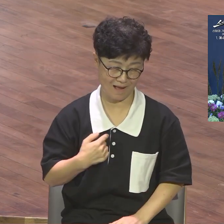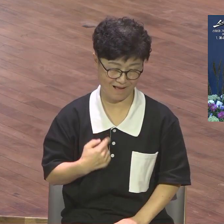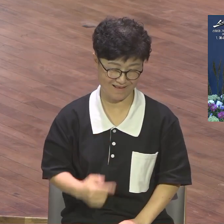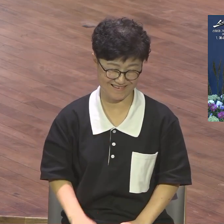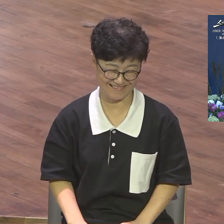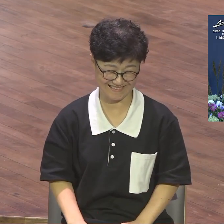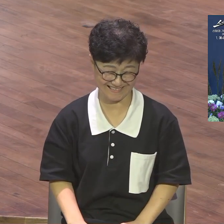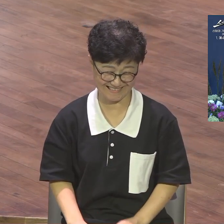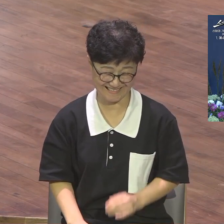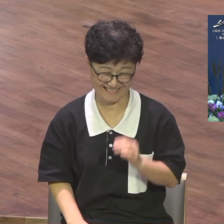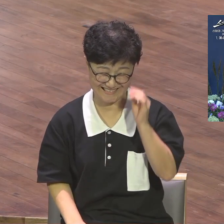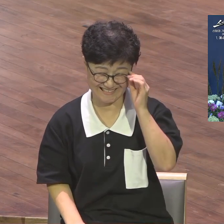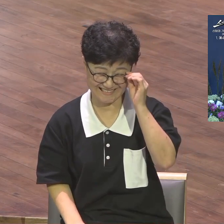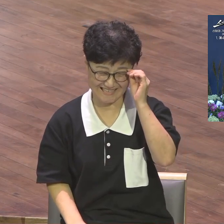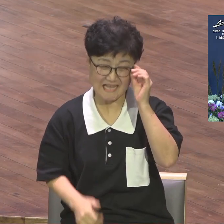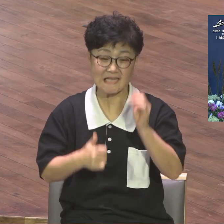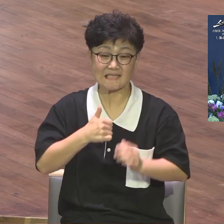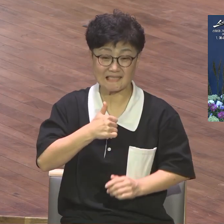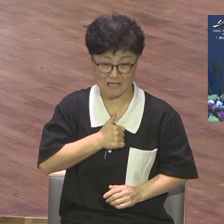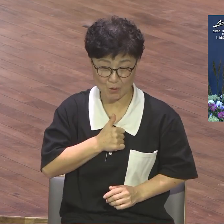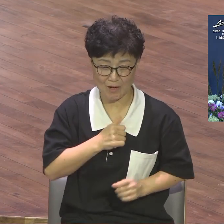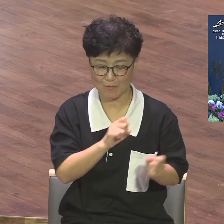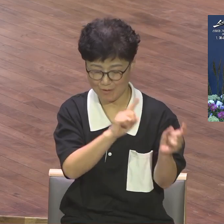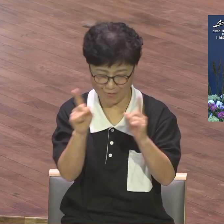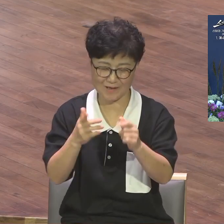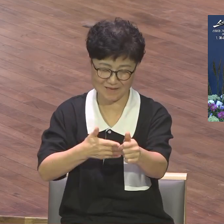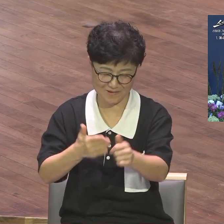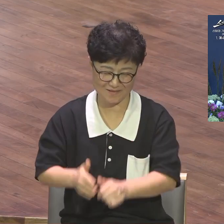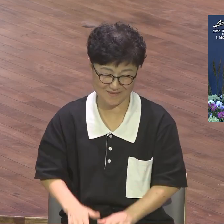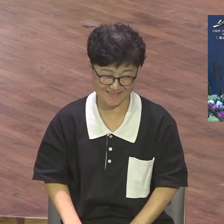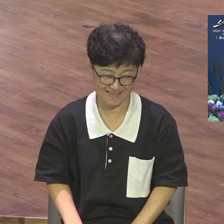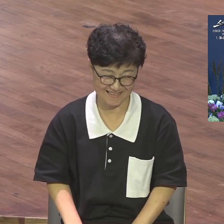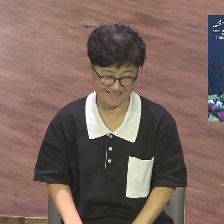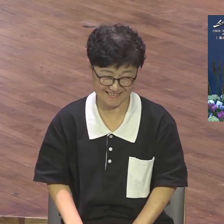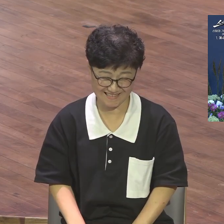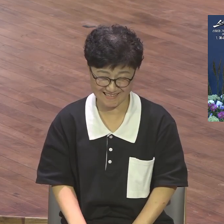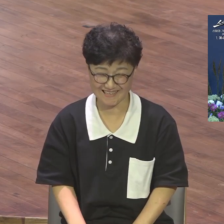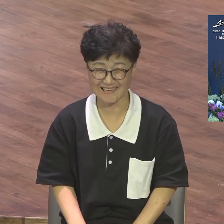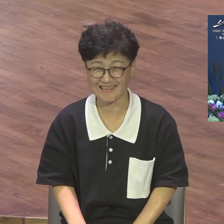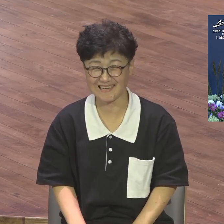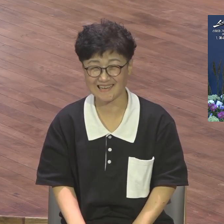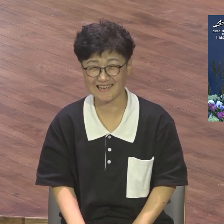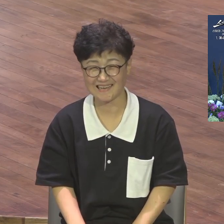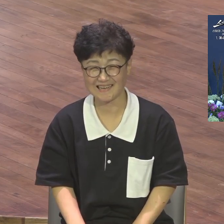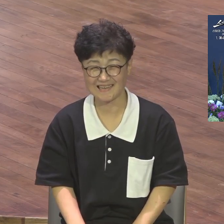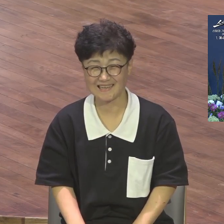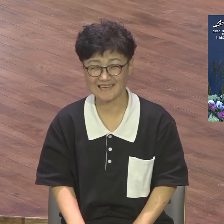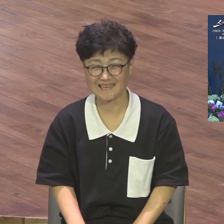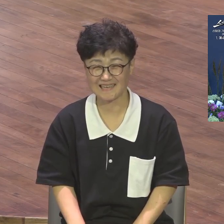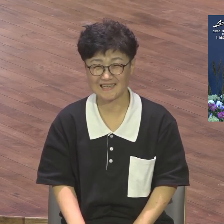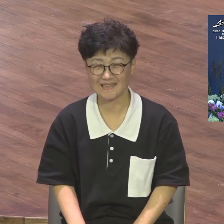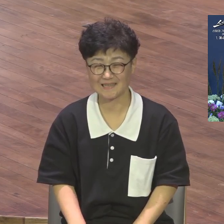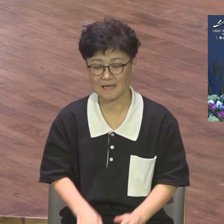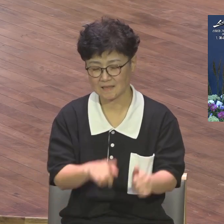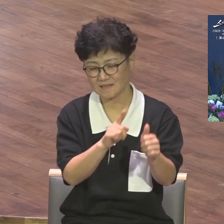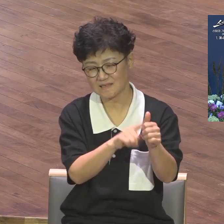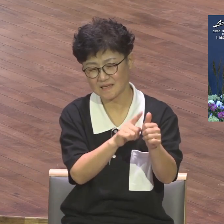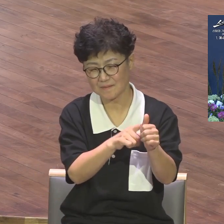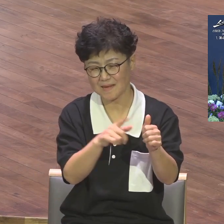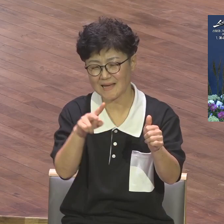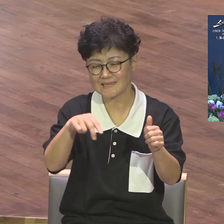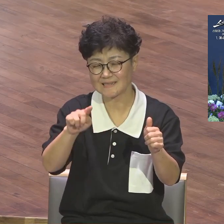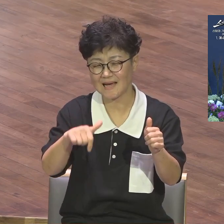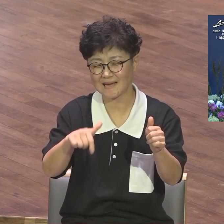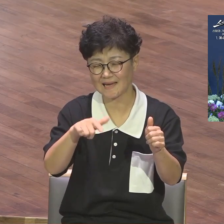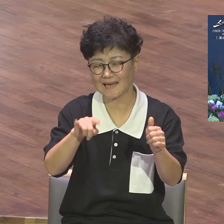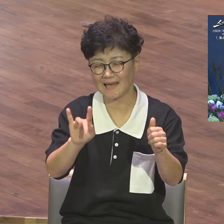패러다임이 바뀌면 자존감이 생길 줄 믿습니다. 네, 거의 난쟁이 수준. 예, 오늘 삭개오도 키가 작았어요.